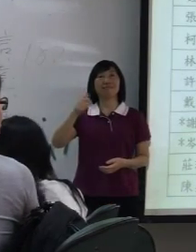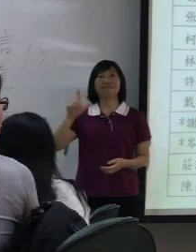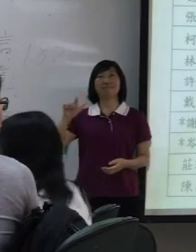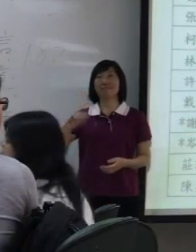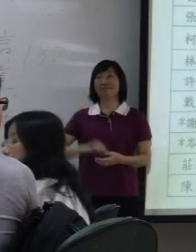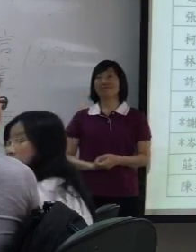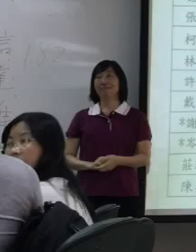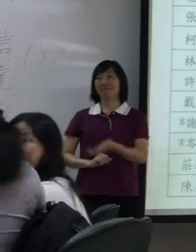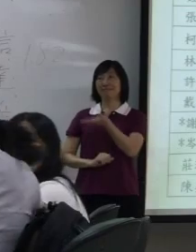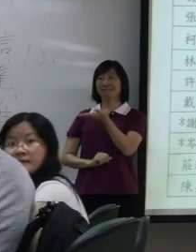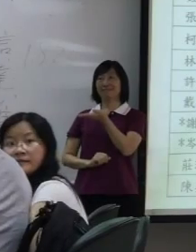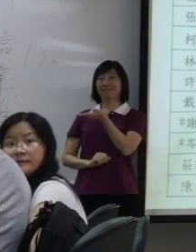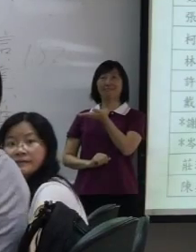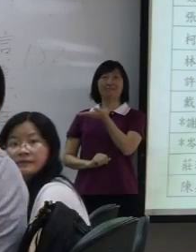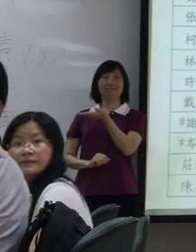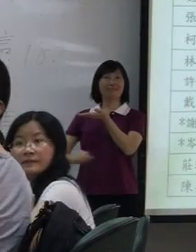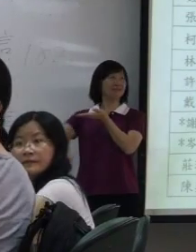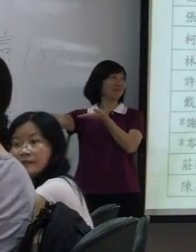师。